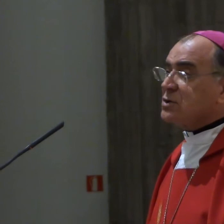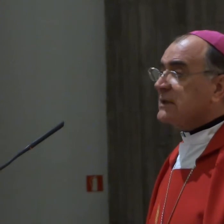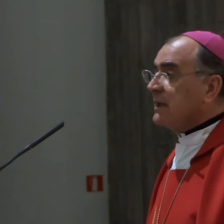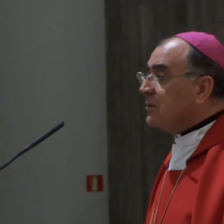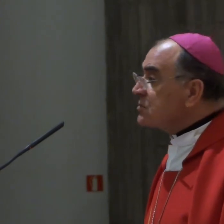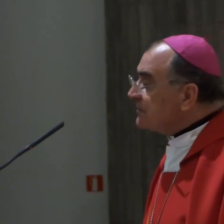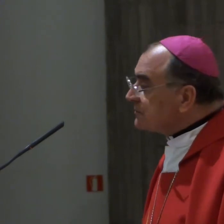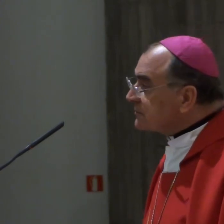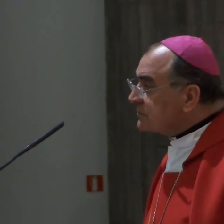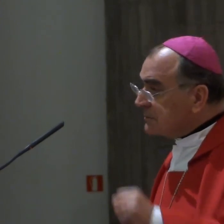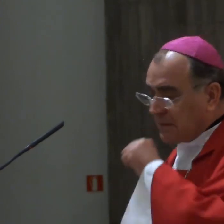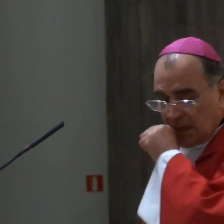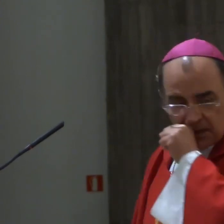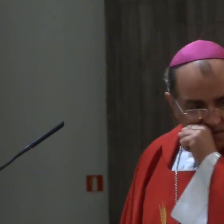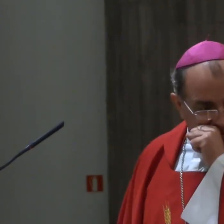sea apostados